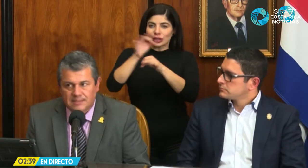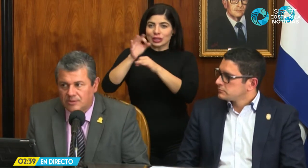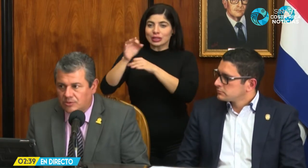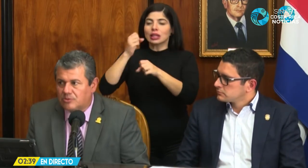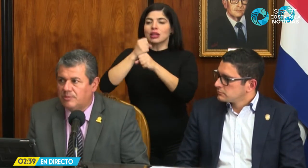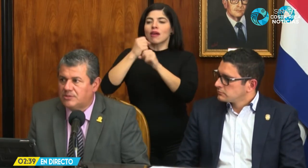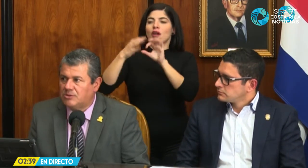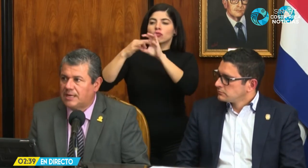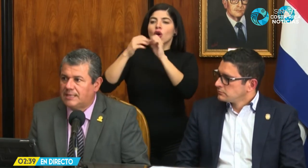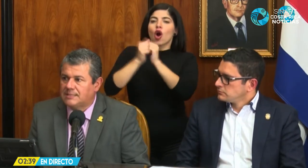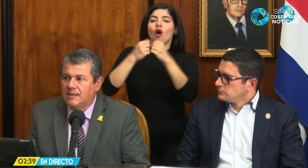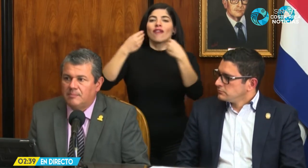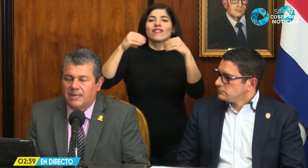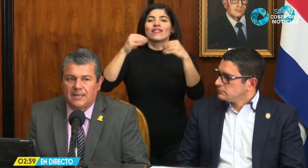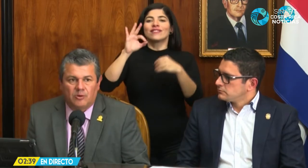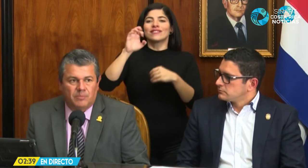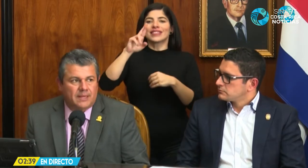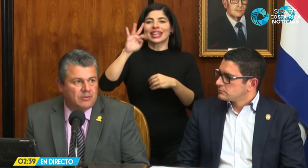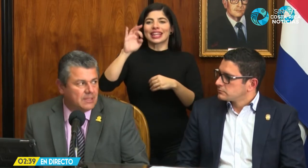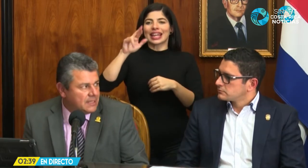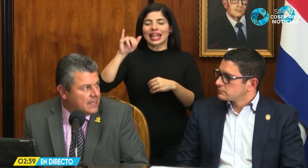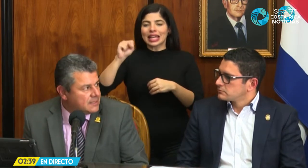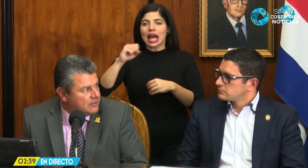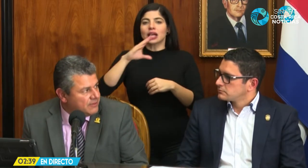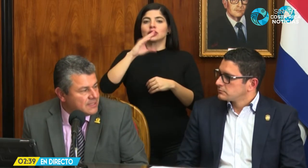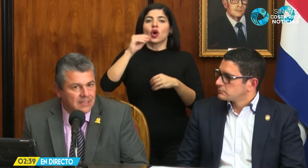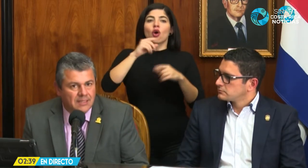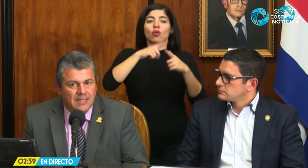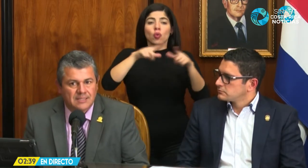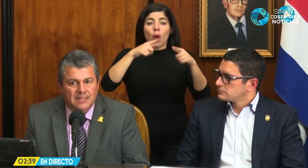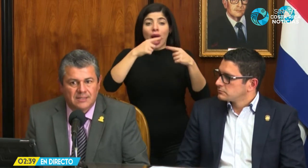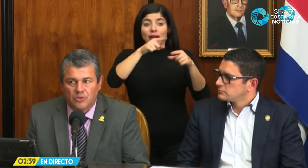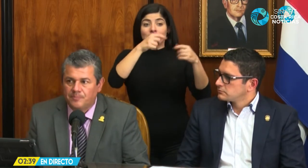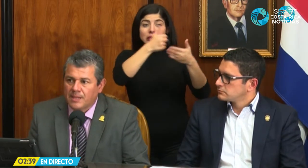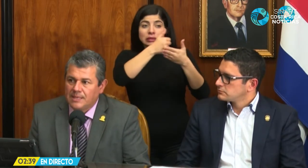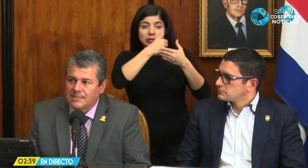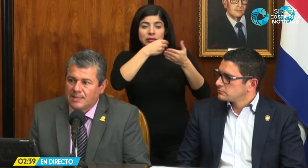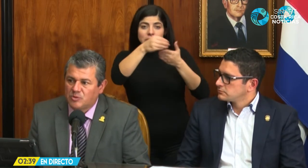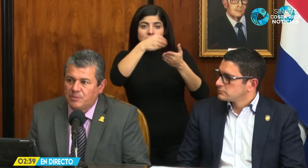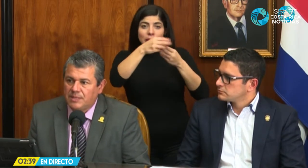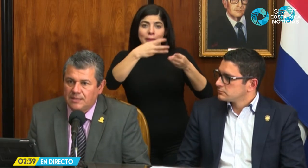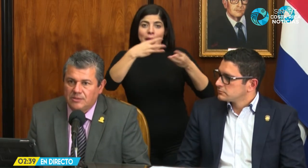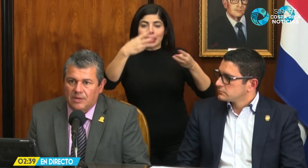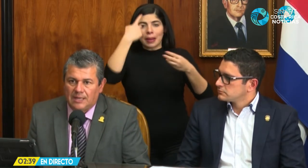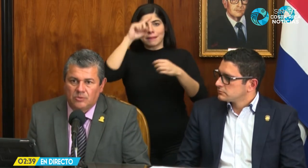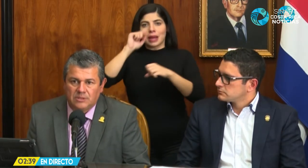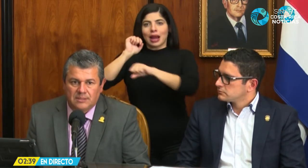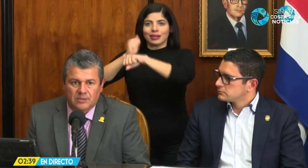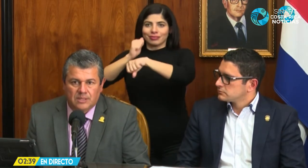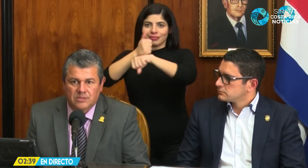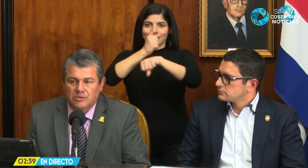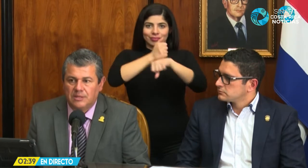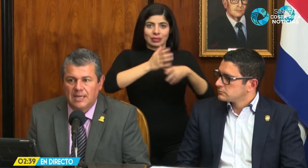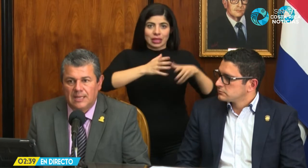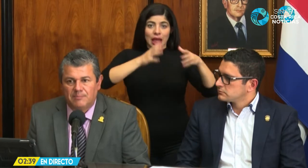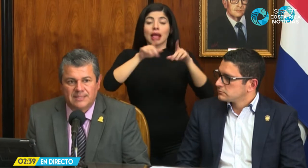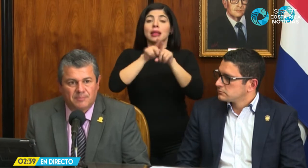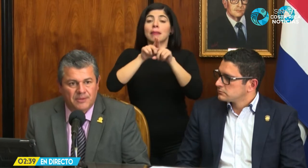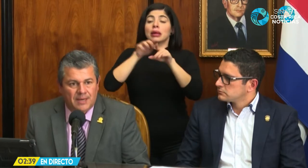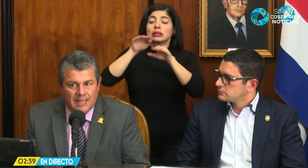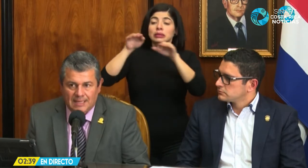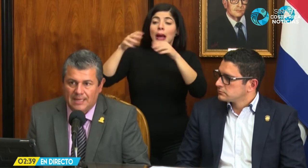ferreterías y con los comercios locales para la compra de los materiales que nos faciliten la instalación. Y estamos pidiendo a las juntas de educación y a